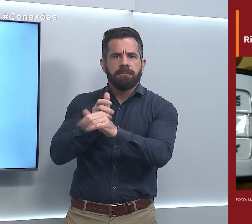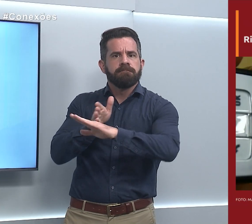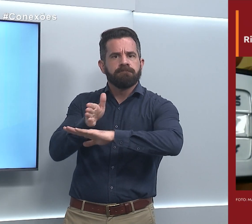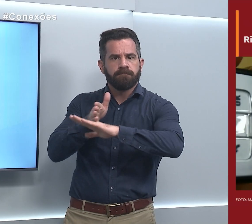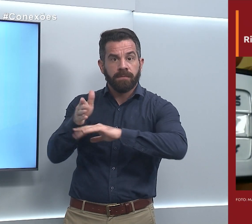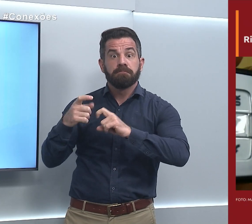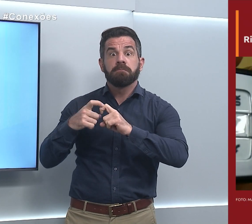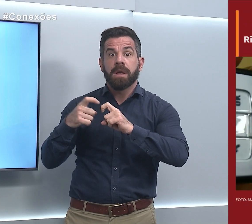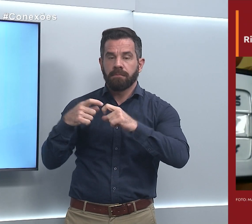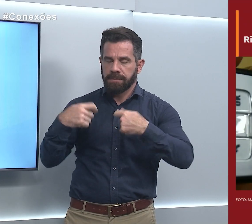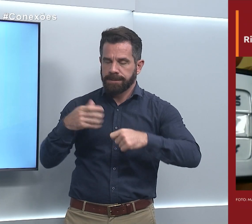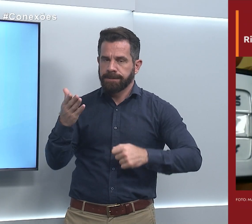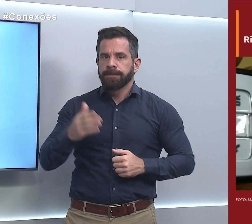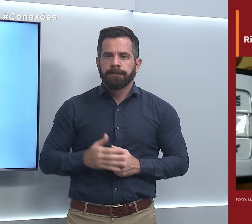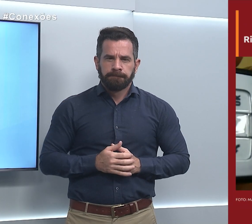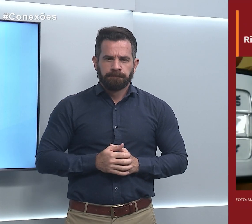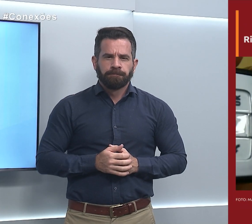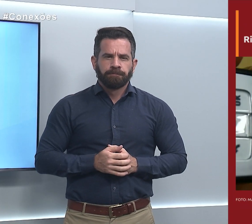médico.